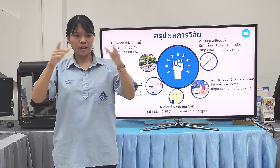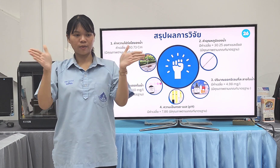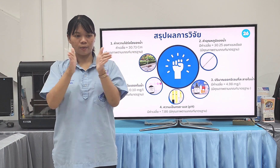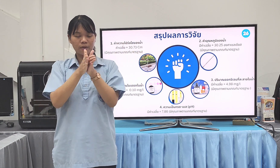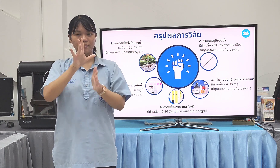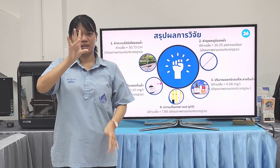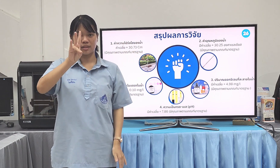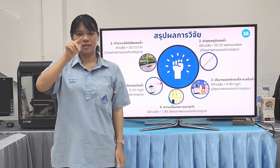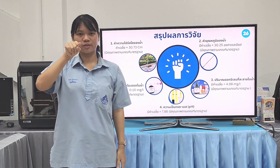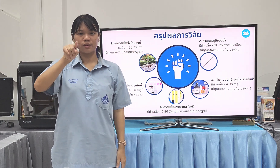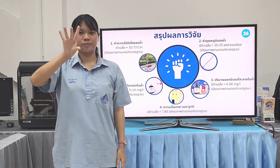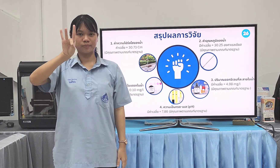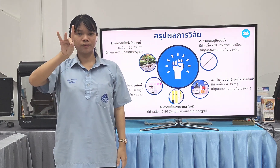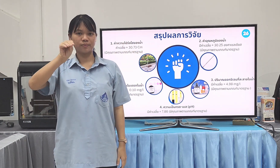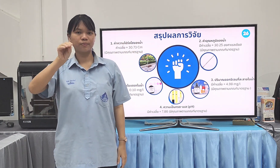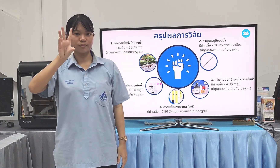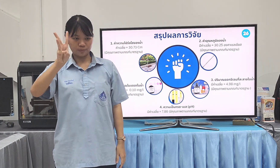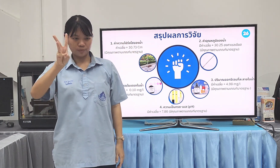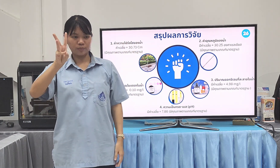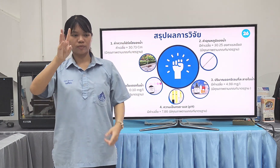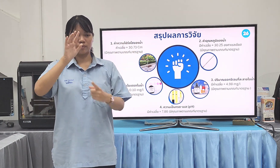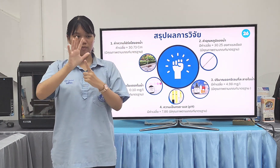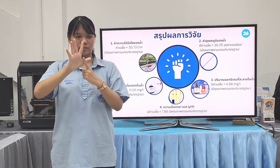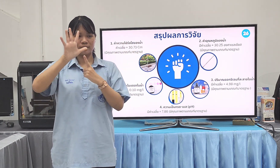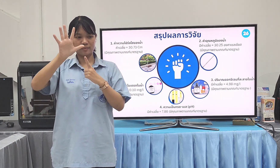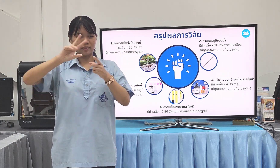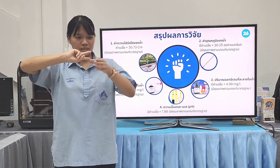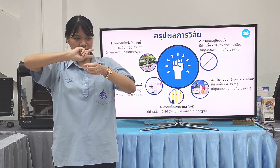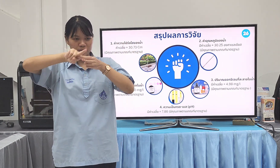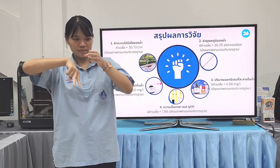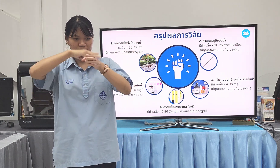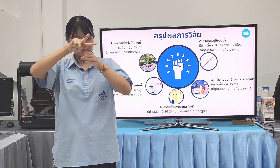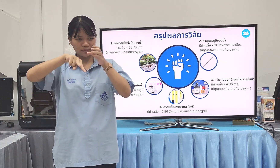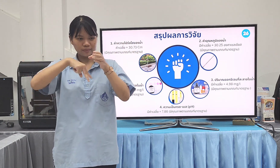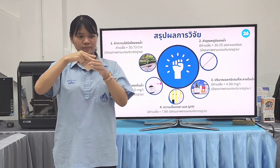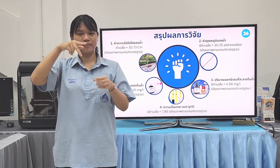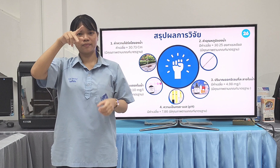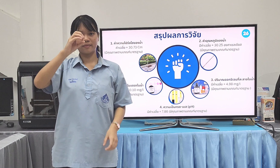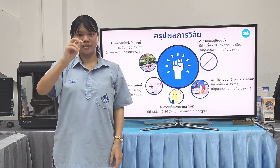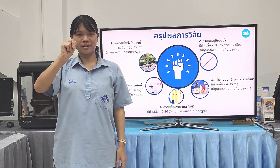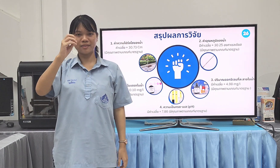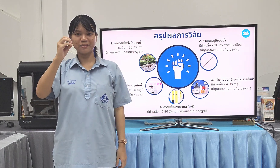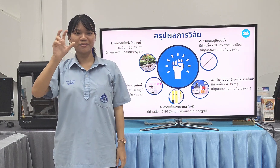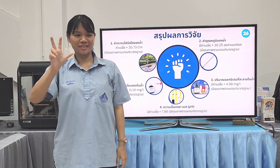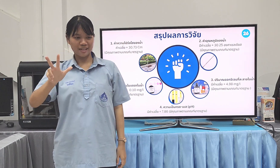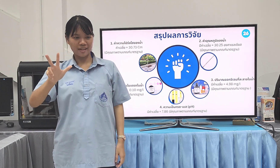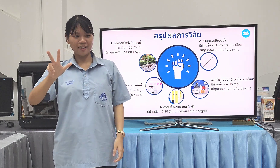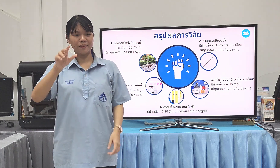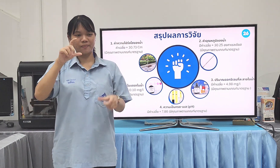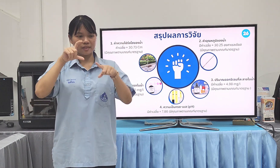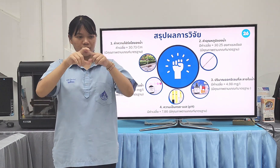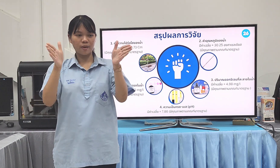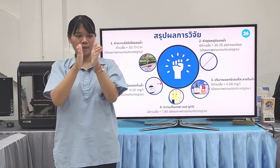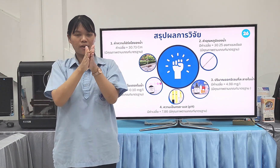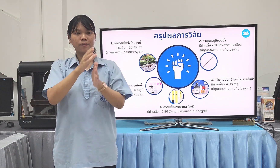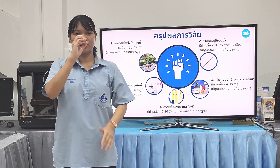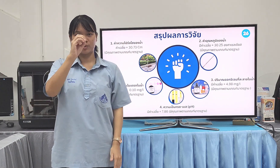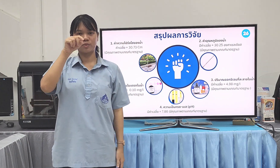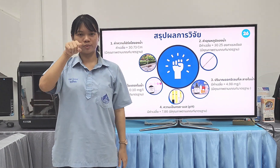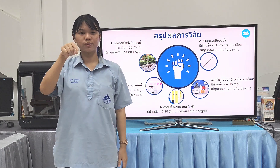เฉลี่ย7.86 5ปริมาณไนเตรตในน้ำค่าเฉลี่ย 0.10มิลกรัม